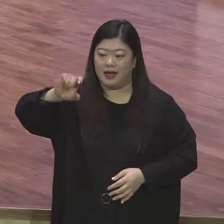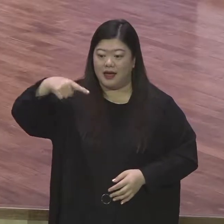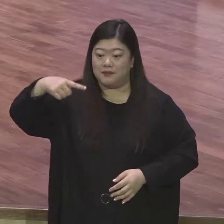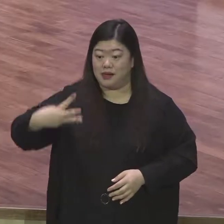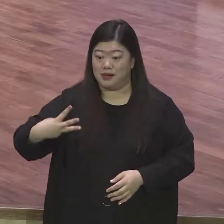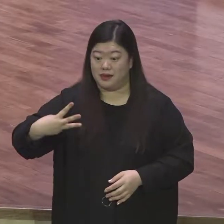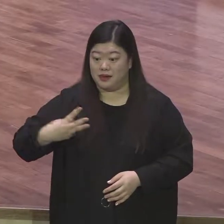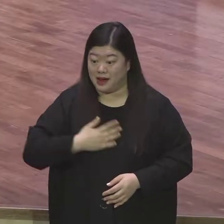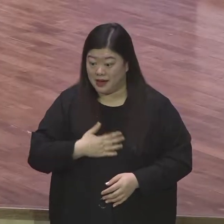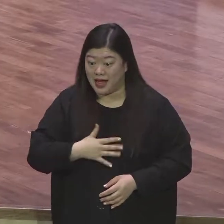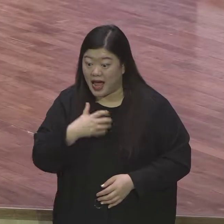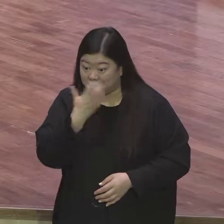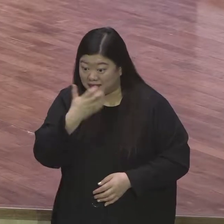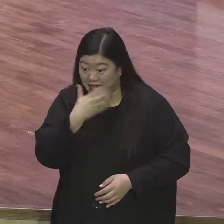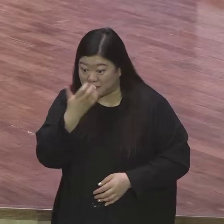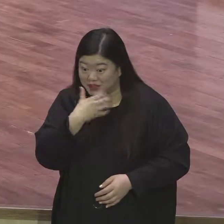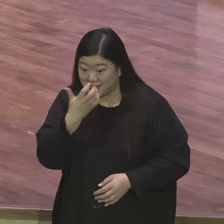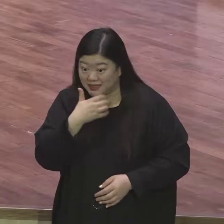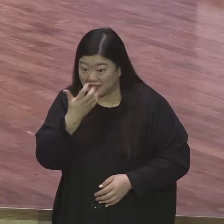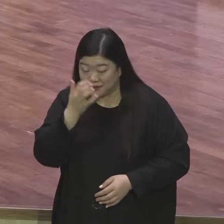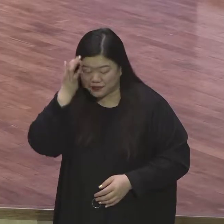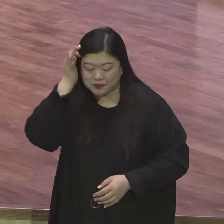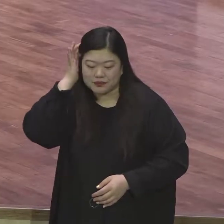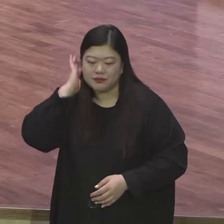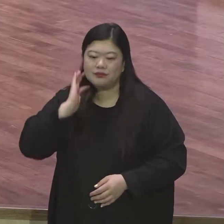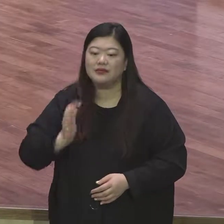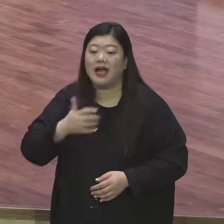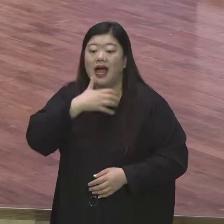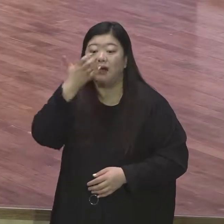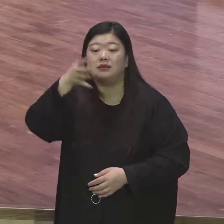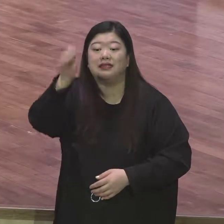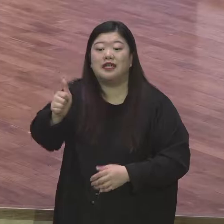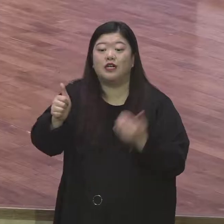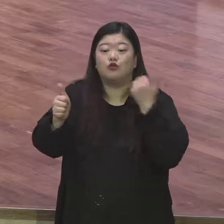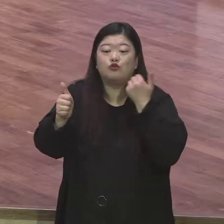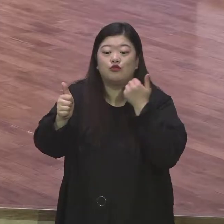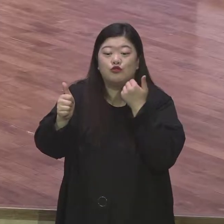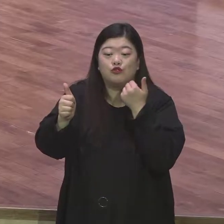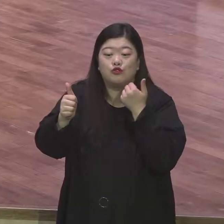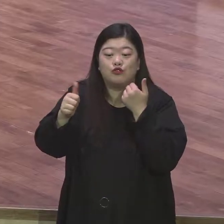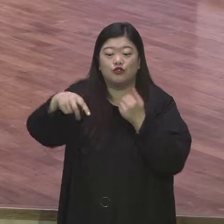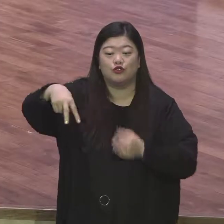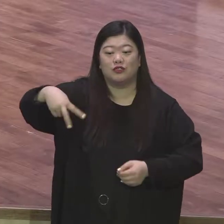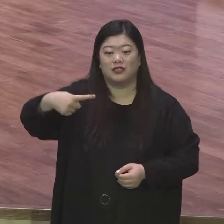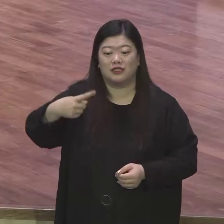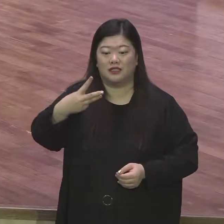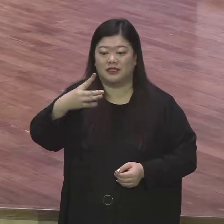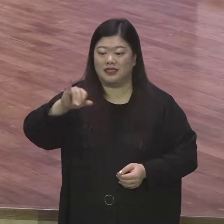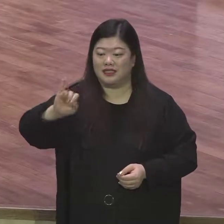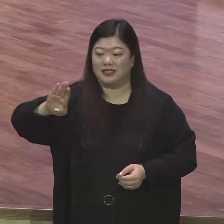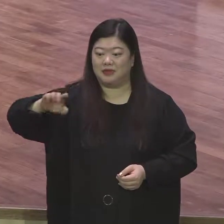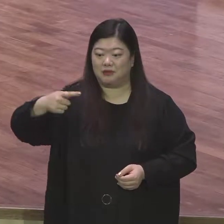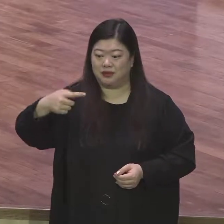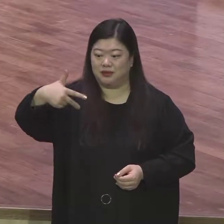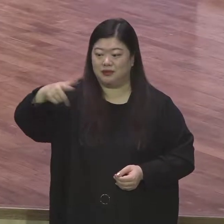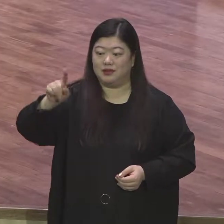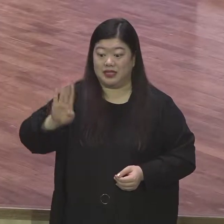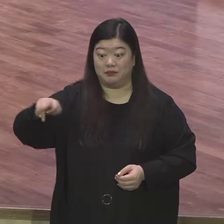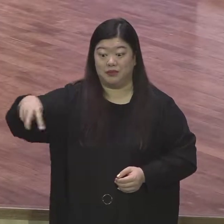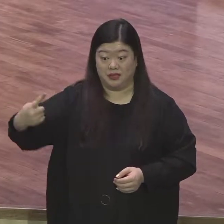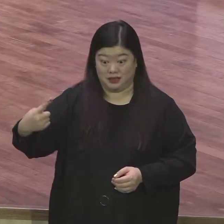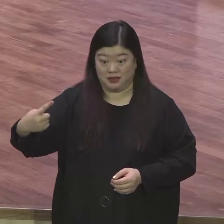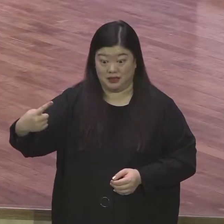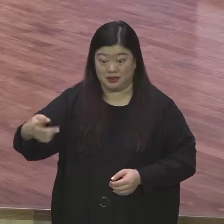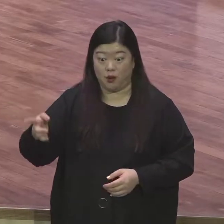스티브 잡스예요. 이 스티브 잡스 온갖 난관을 다 극복하고 애플사를 그렇게 세계적인